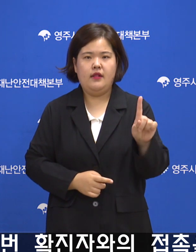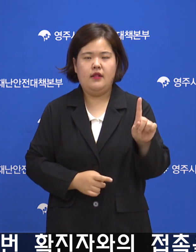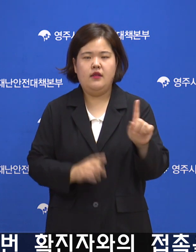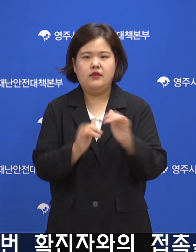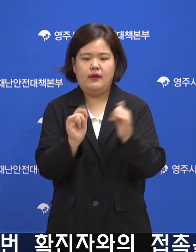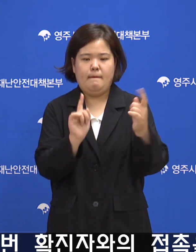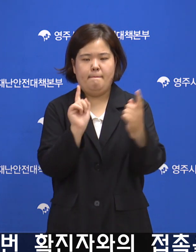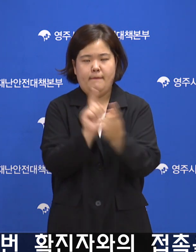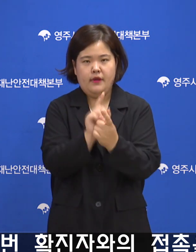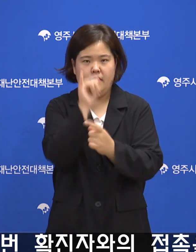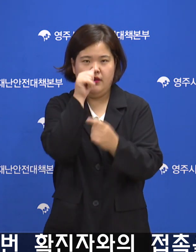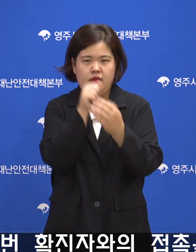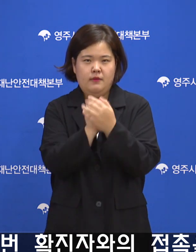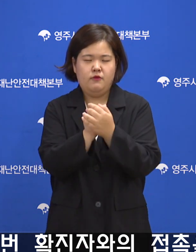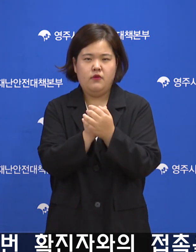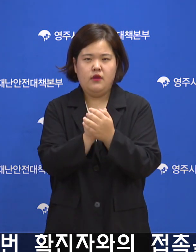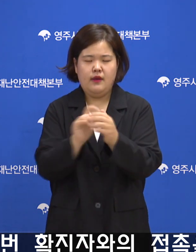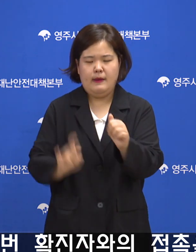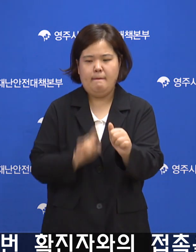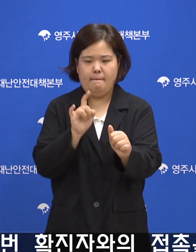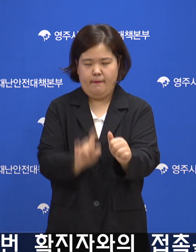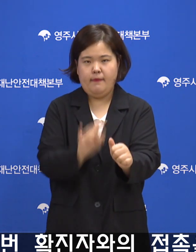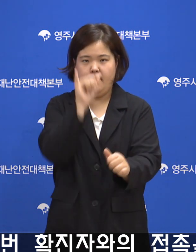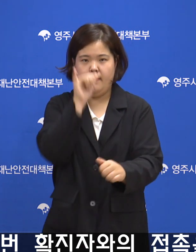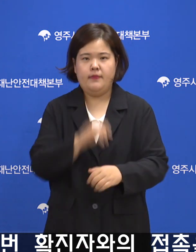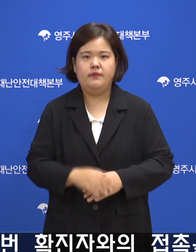확진자와의 접촉을 통해 감염이 되었습니다.